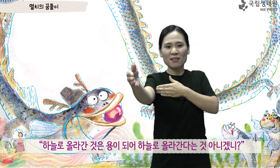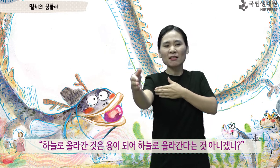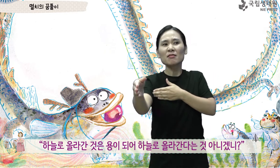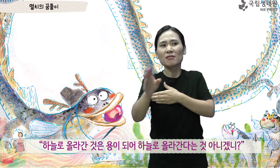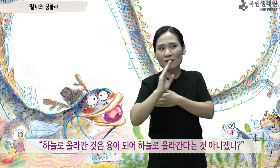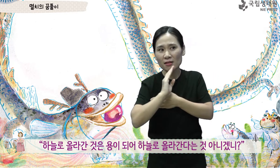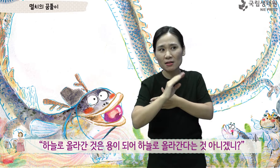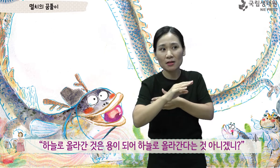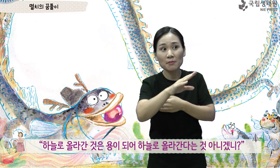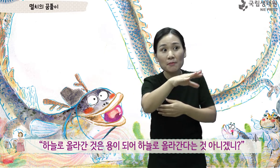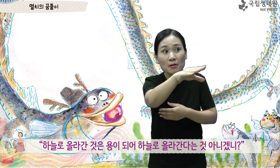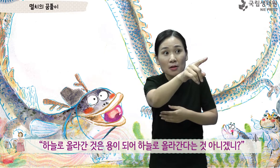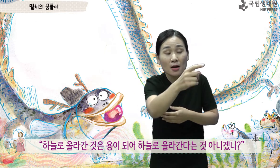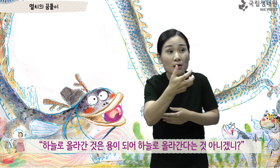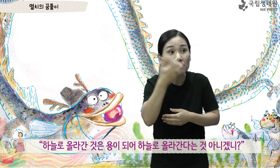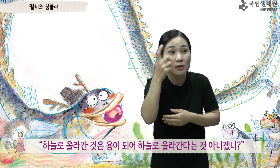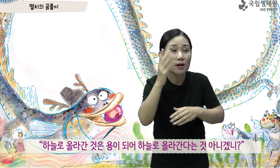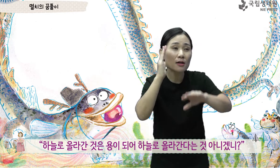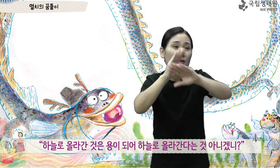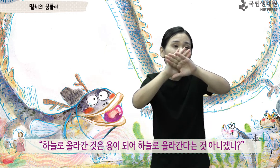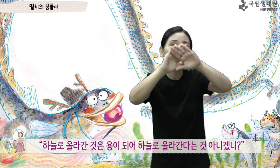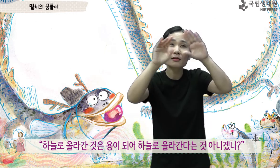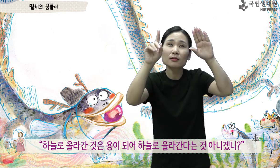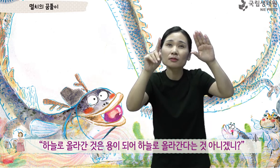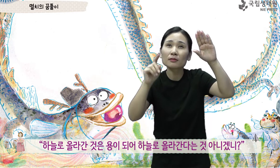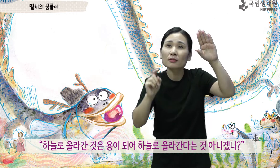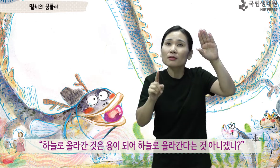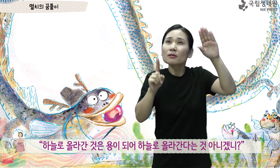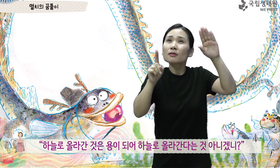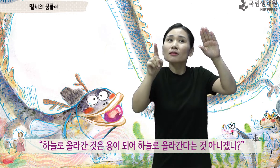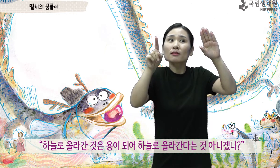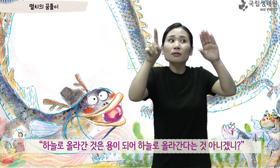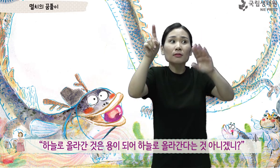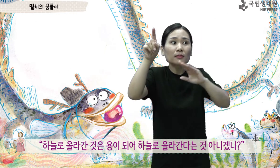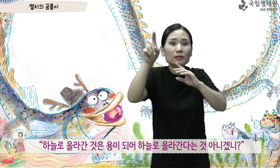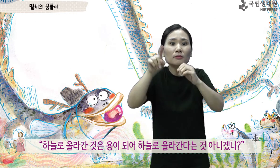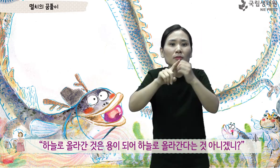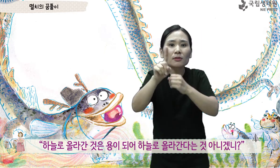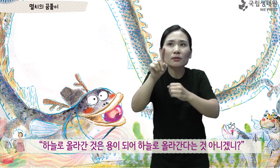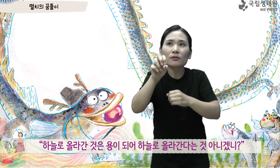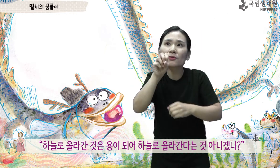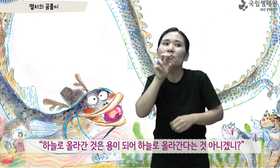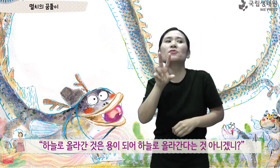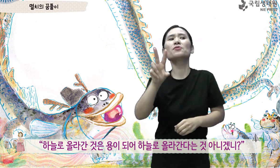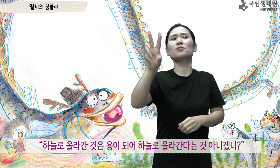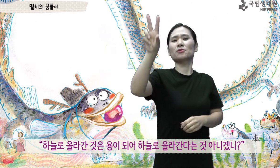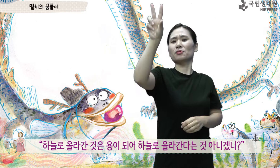하늘로 올라간 것은 용이 되어 하늘로 올라간다는 것 아니겠니?